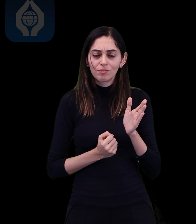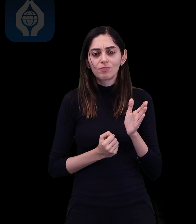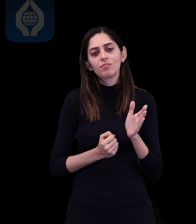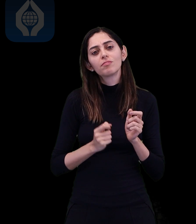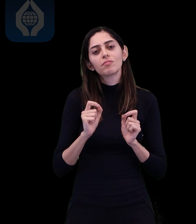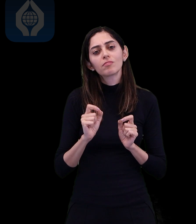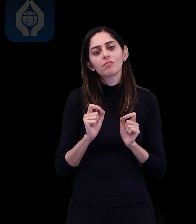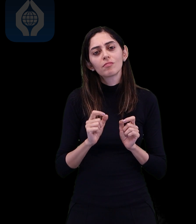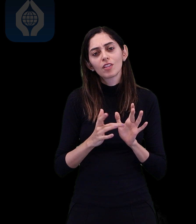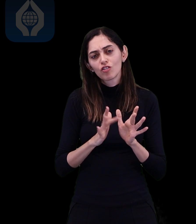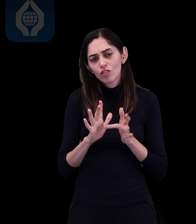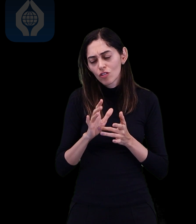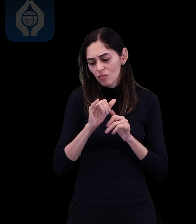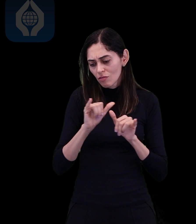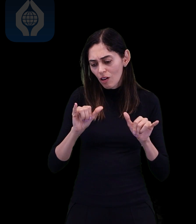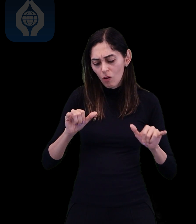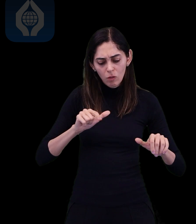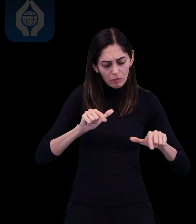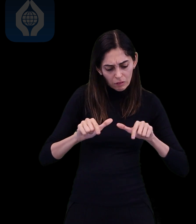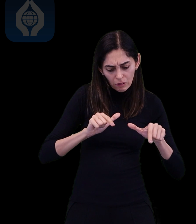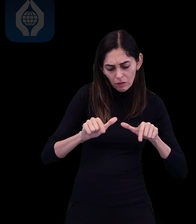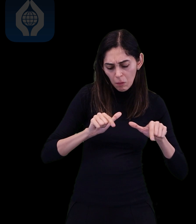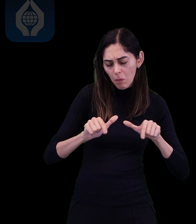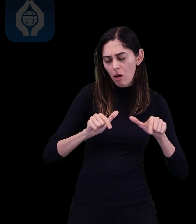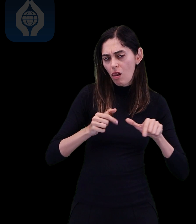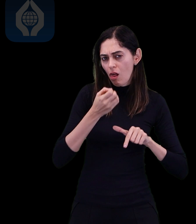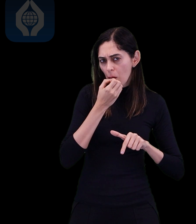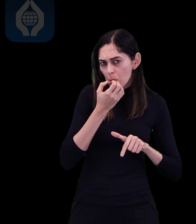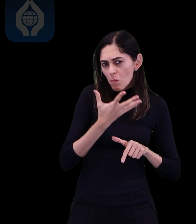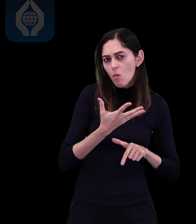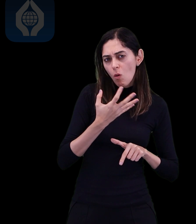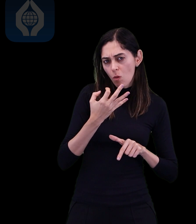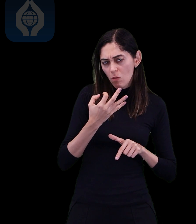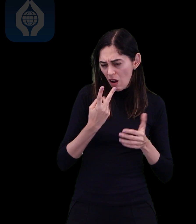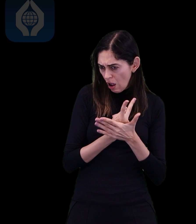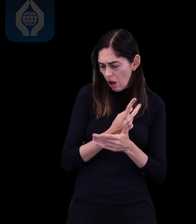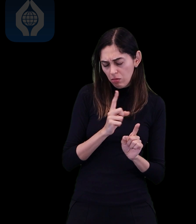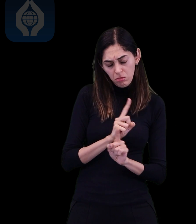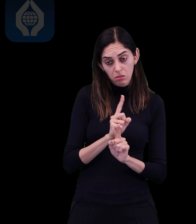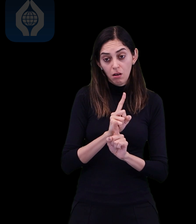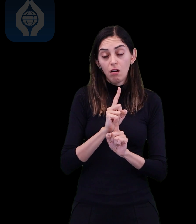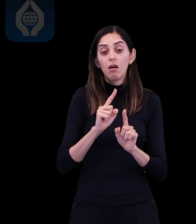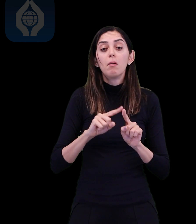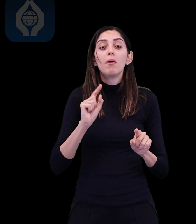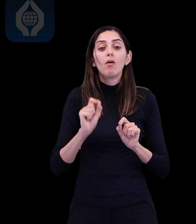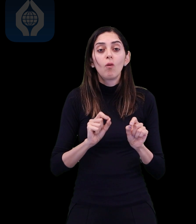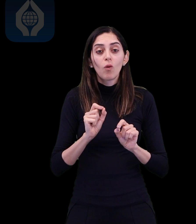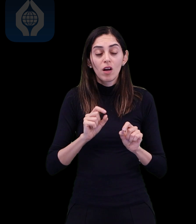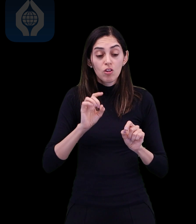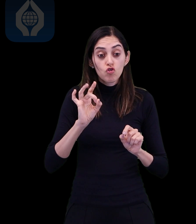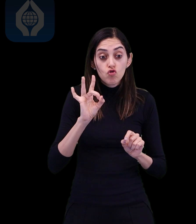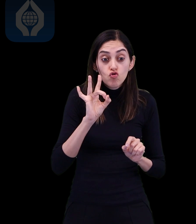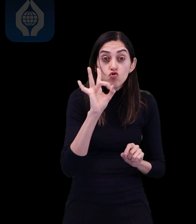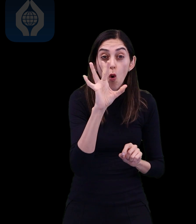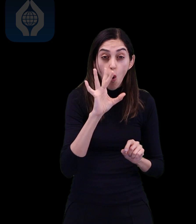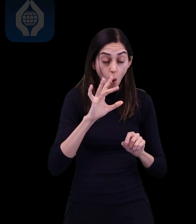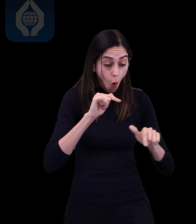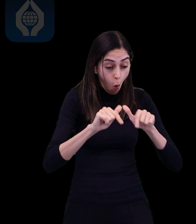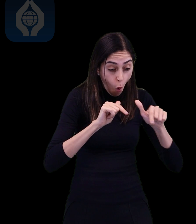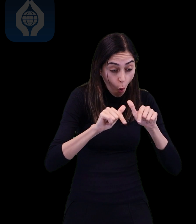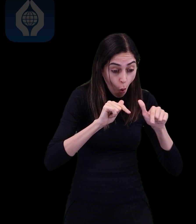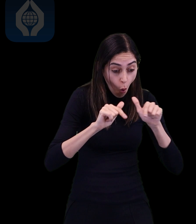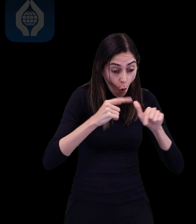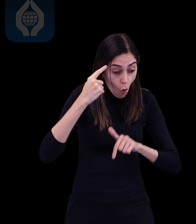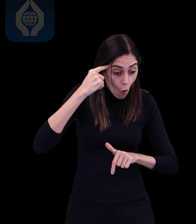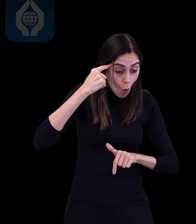Jesus não estava dizendo que era errado trabalhar para se obter alimento. Ele estava dizendo àquelas pessoas que não deviam